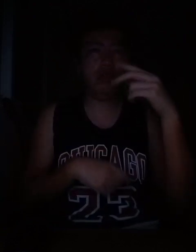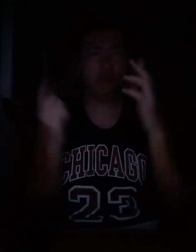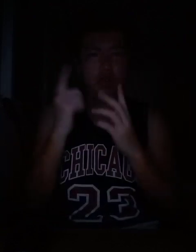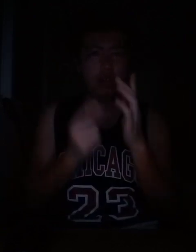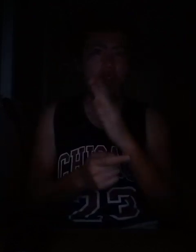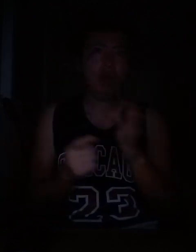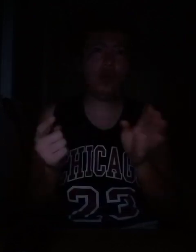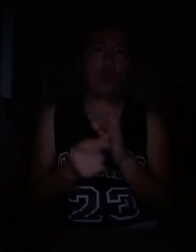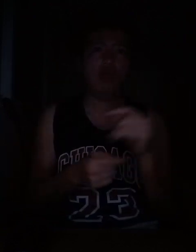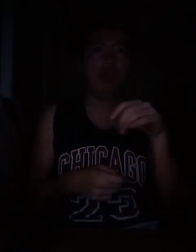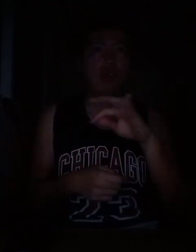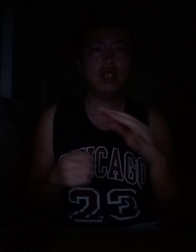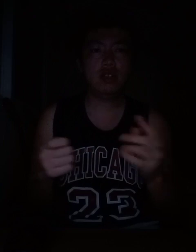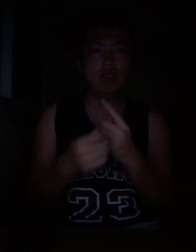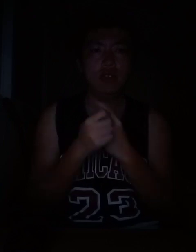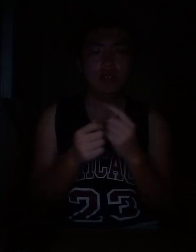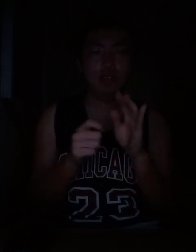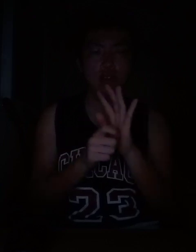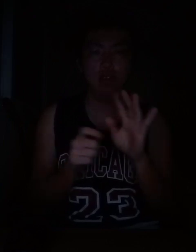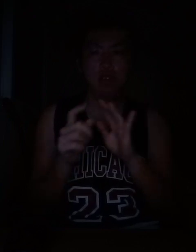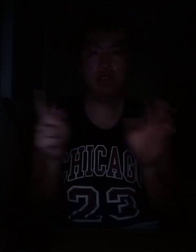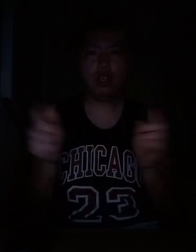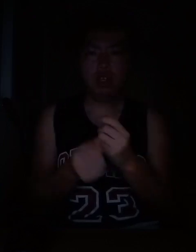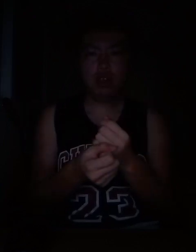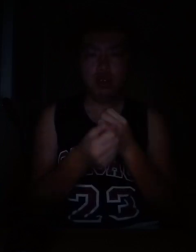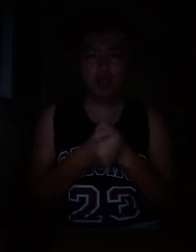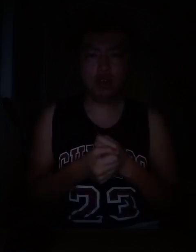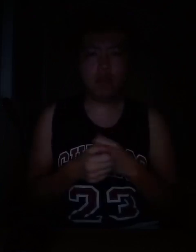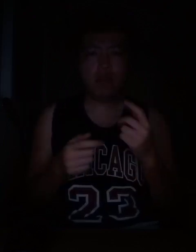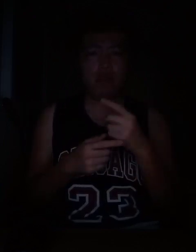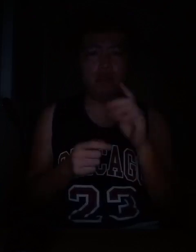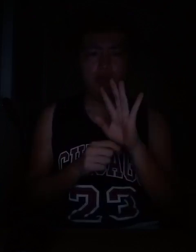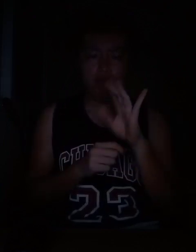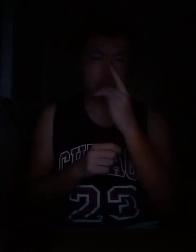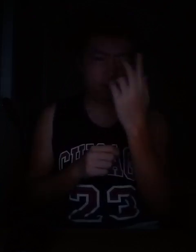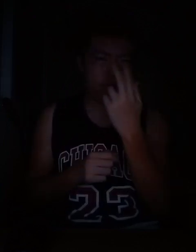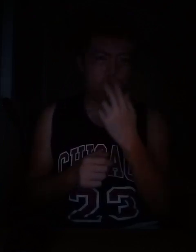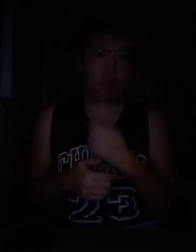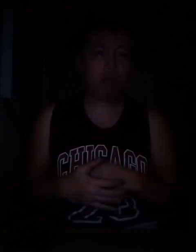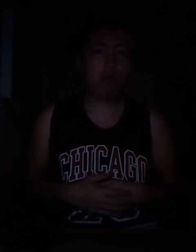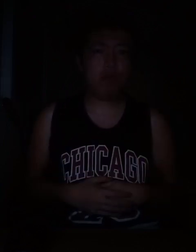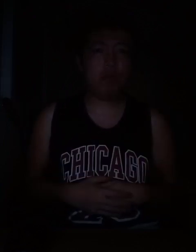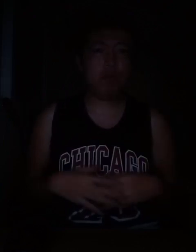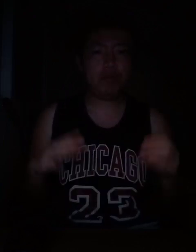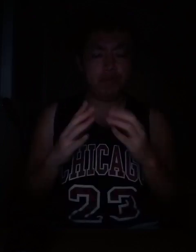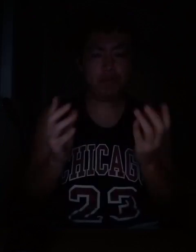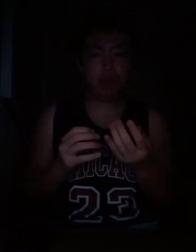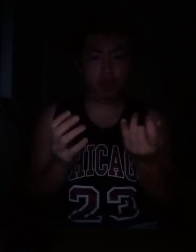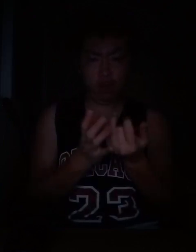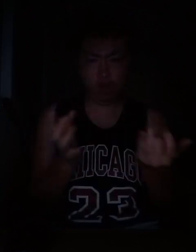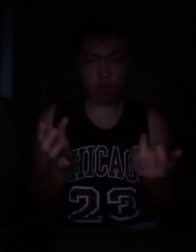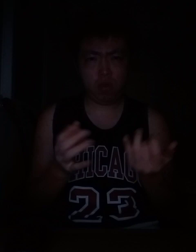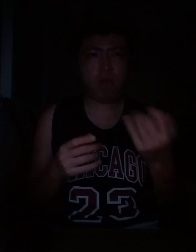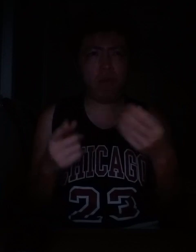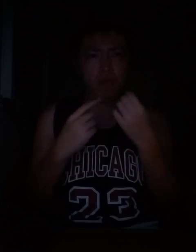혐의로 50대 남성을 현행범으로 체포해 조사하고 있습니다. 경찰은 방검복을 착용하고